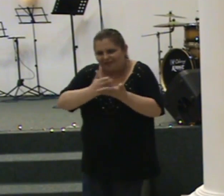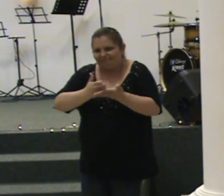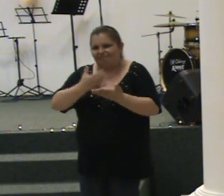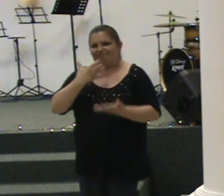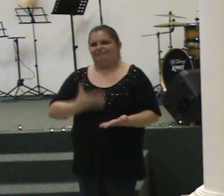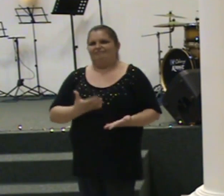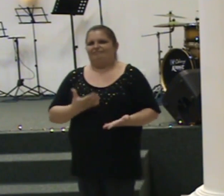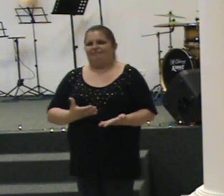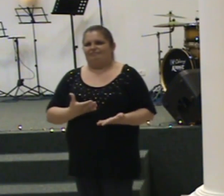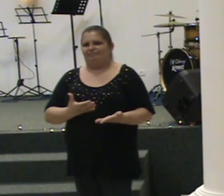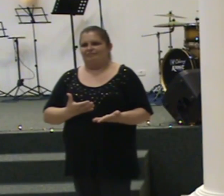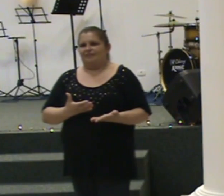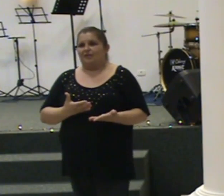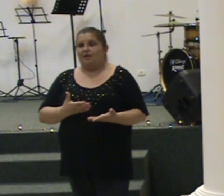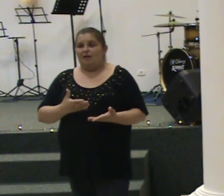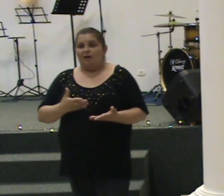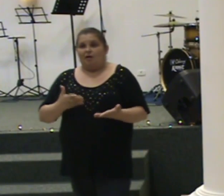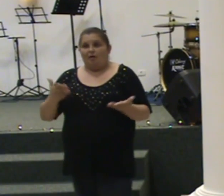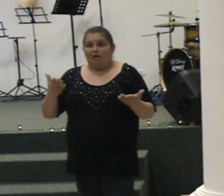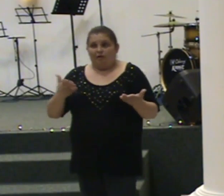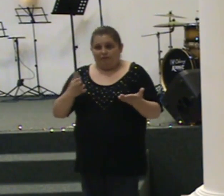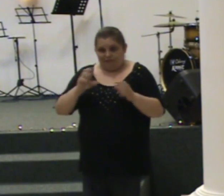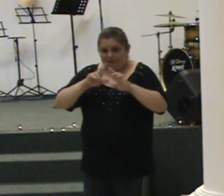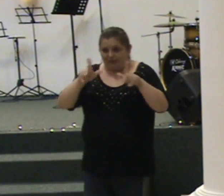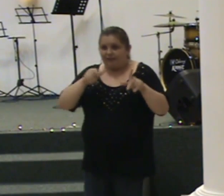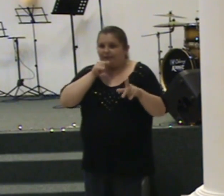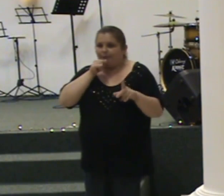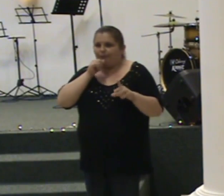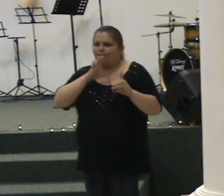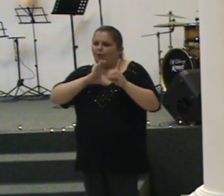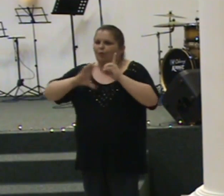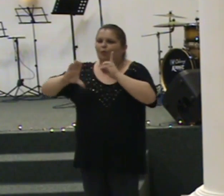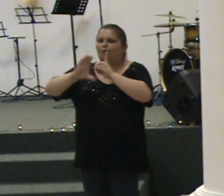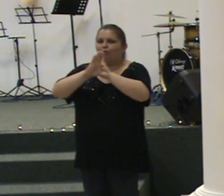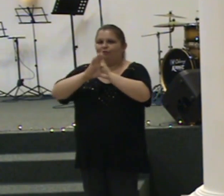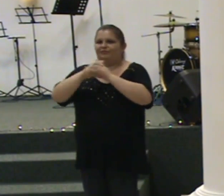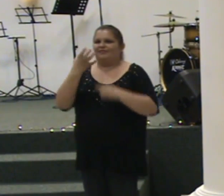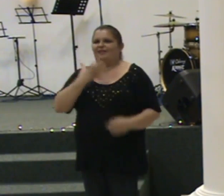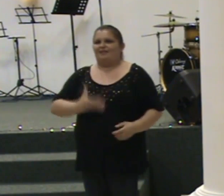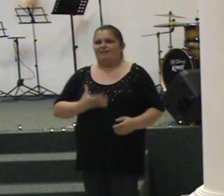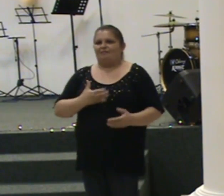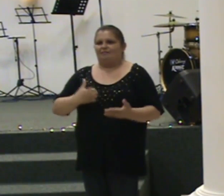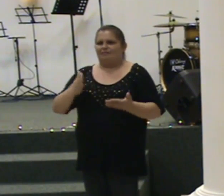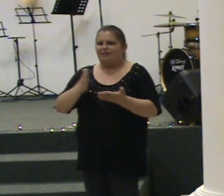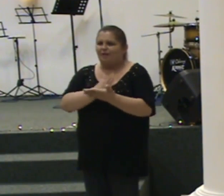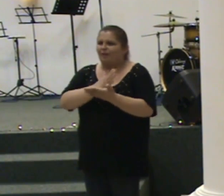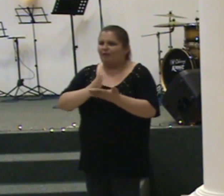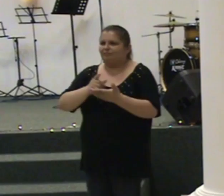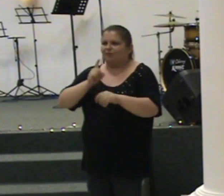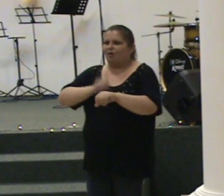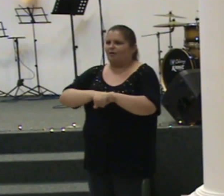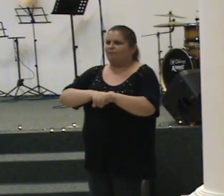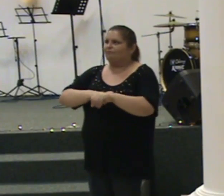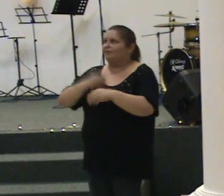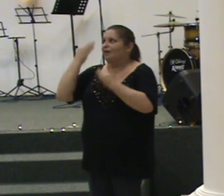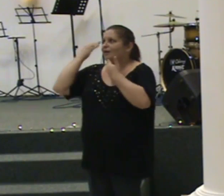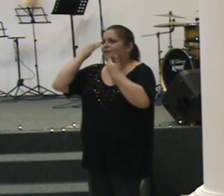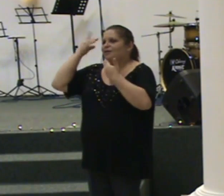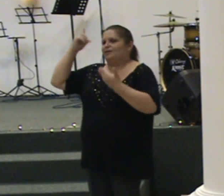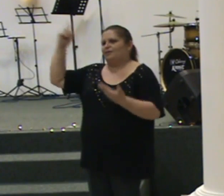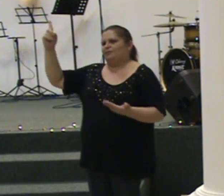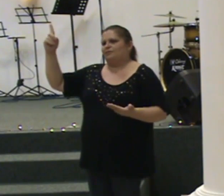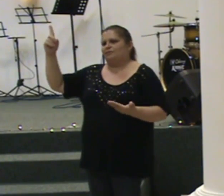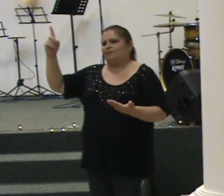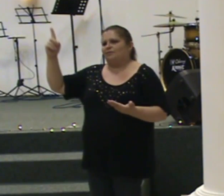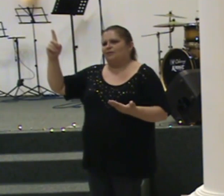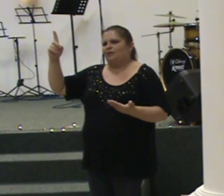muitos Natal. Faça um culto no seu Natal. Separa um momento para agradecer a Deus. Mesmo que tenha pessoas